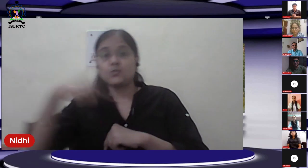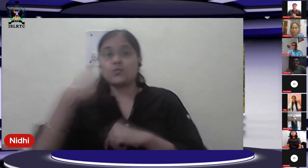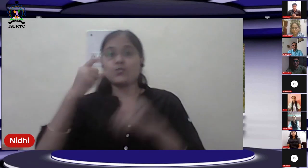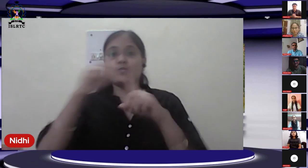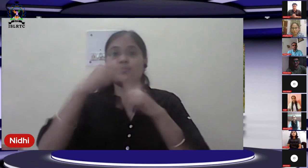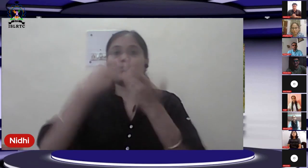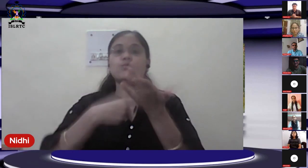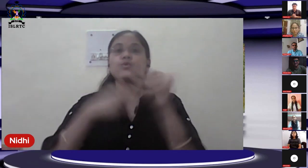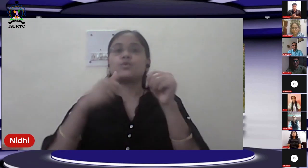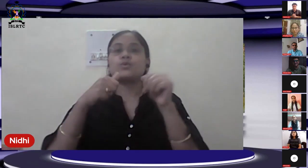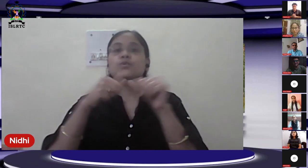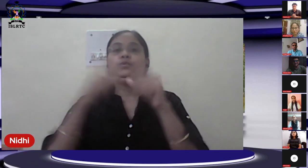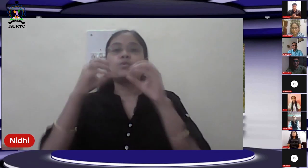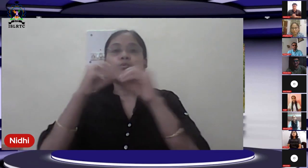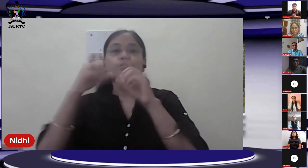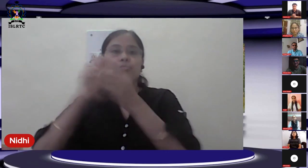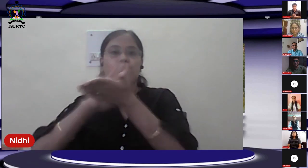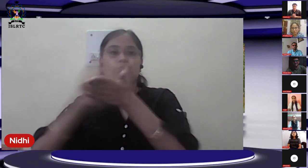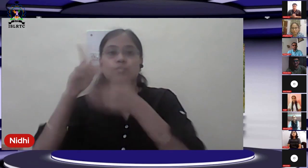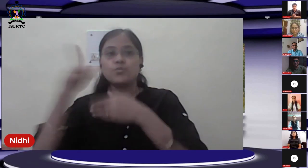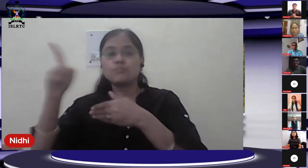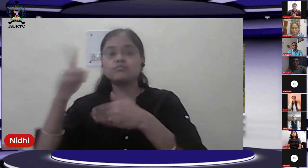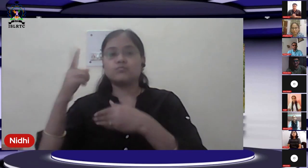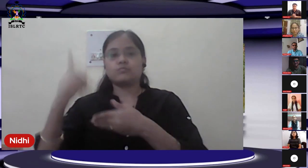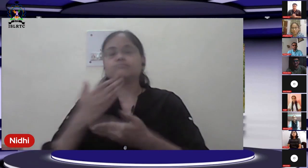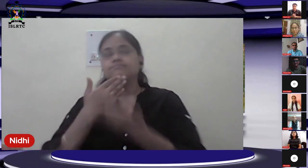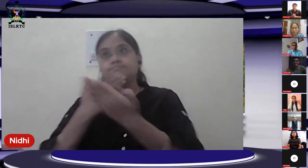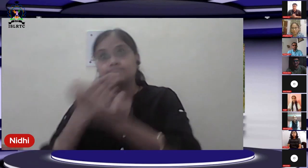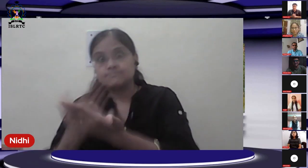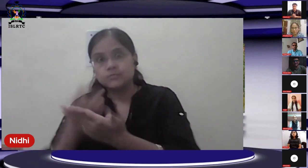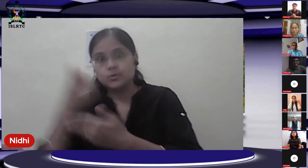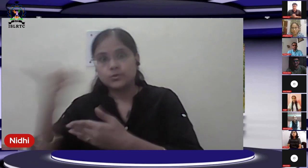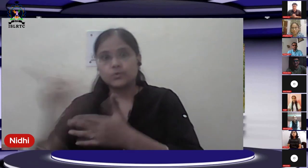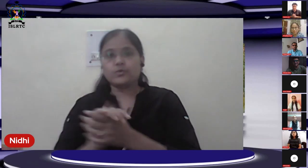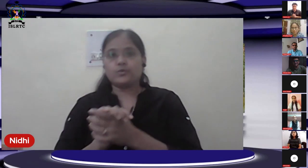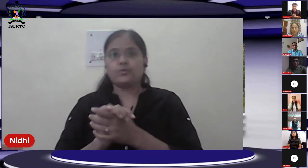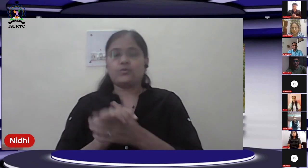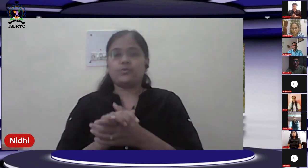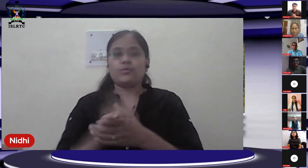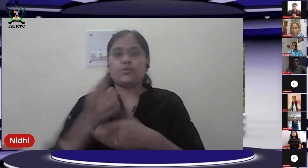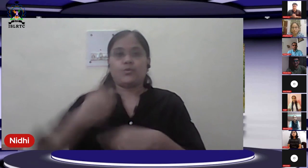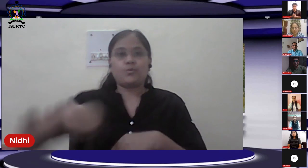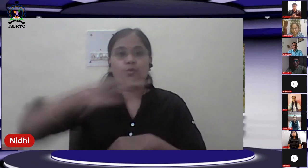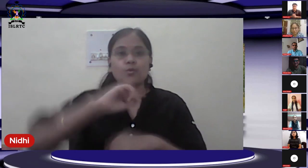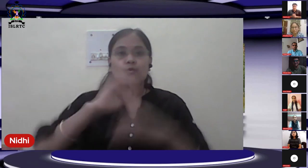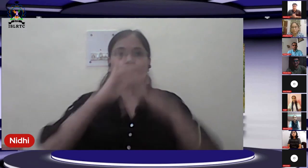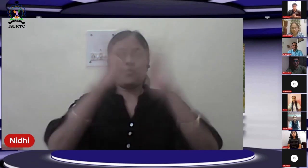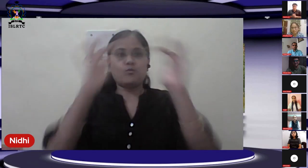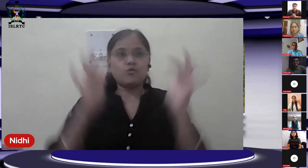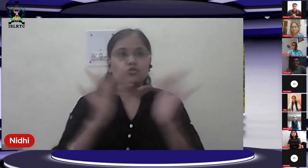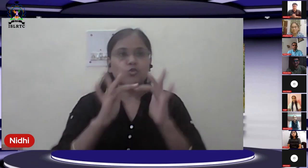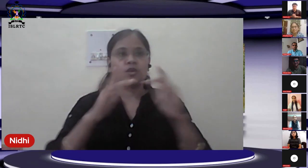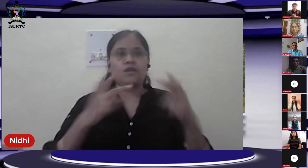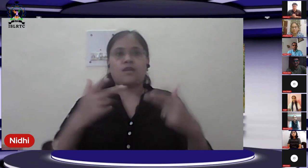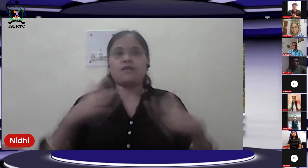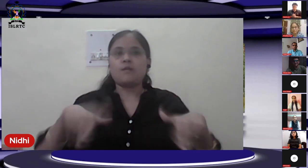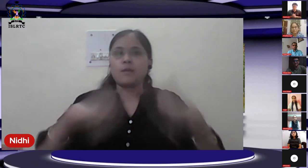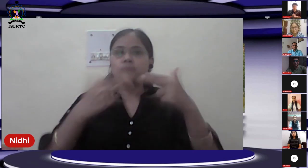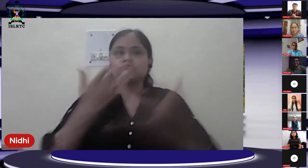हमें यहाँ एकत्रित होने और इस कार्यक्रम करने के लिए मार्गदर्शित किया, हमें अनुमति दी इतना अच्छा कार्यक्रम करने के